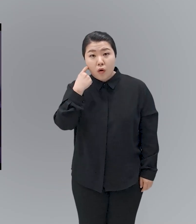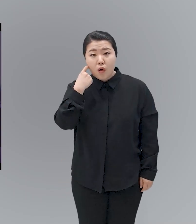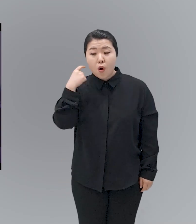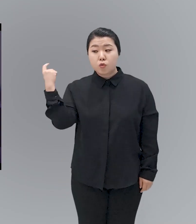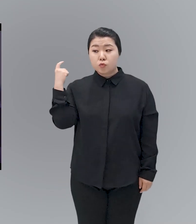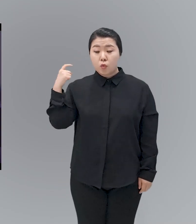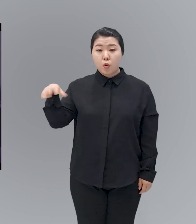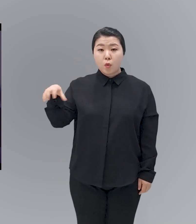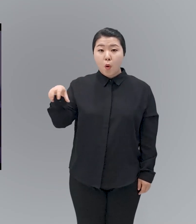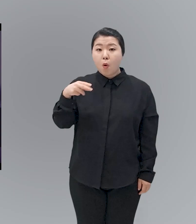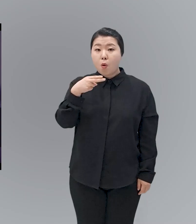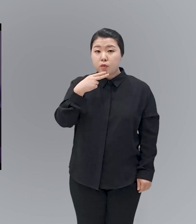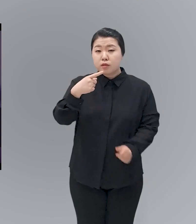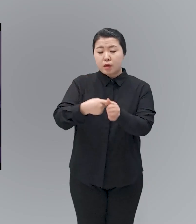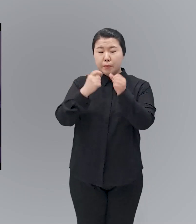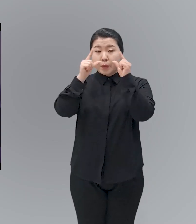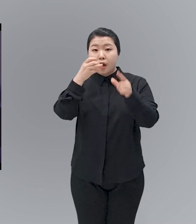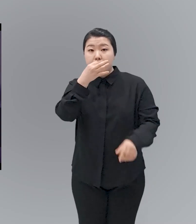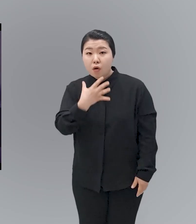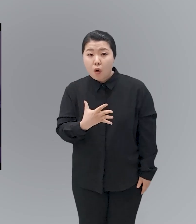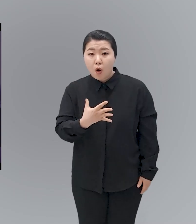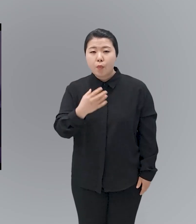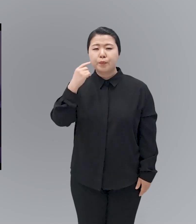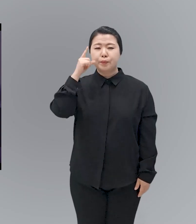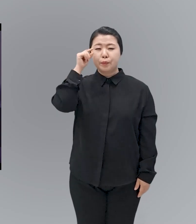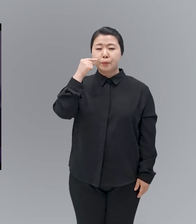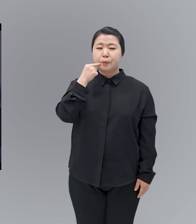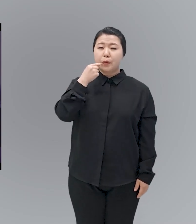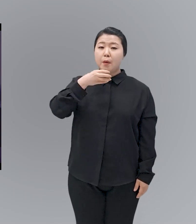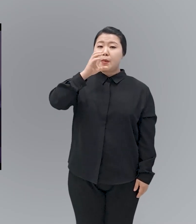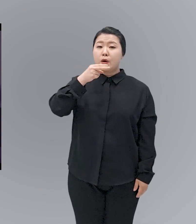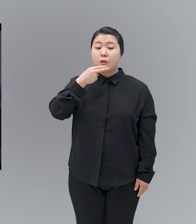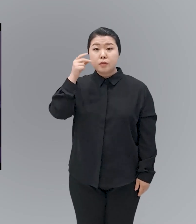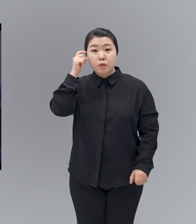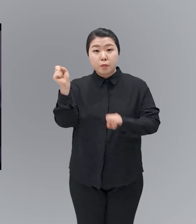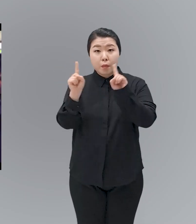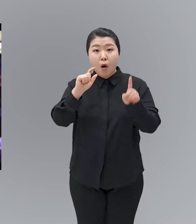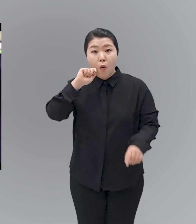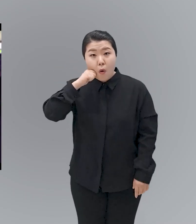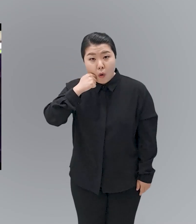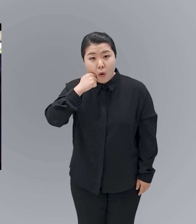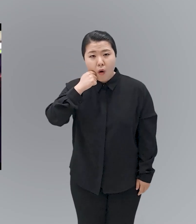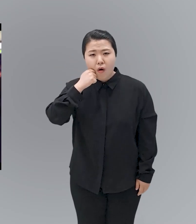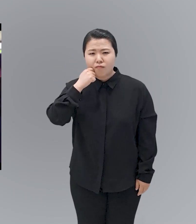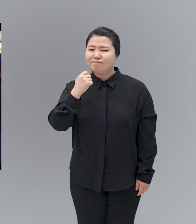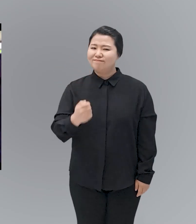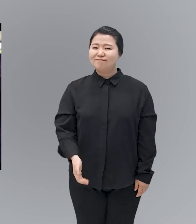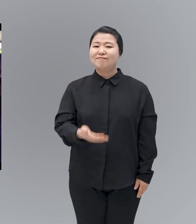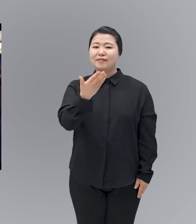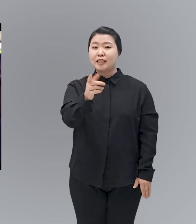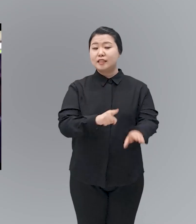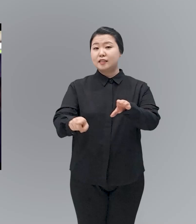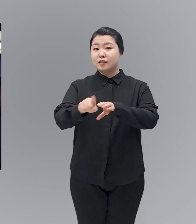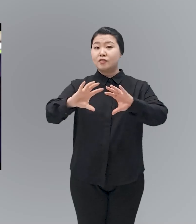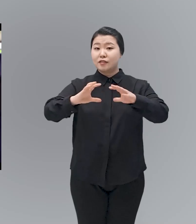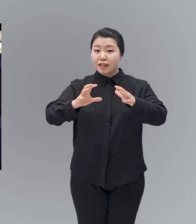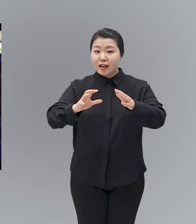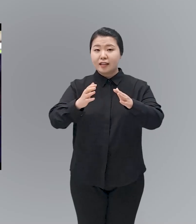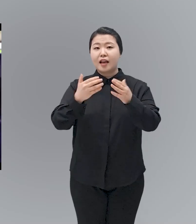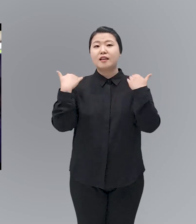읽기의 즐거움을 선사하는 명석한 스릴러. 잡지 클로저. 풍성한 과학 지식과 역사 일화, 유머로 가득한